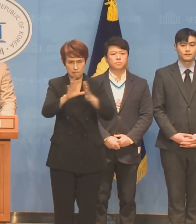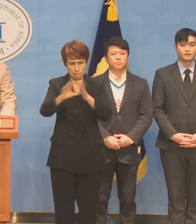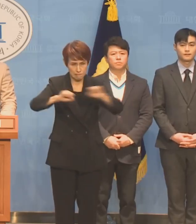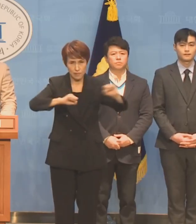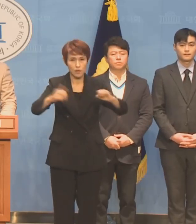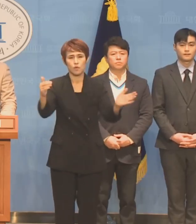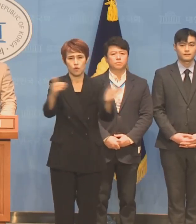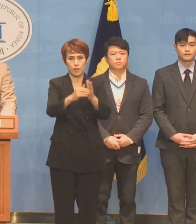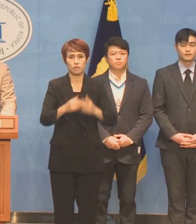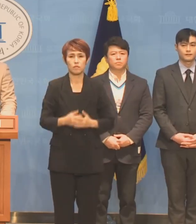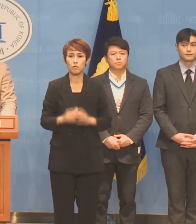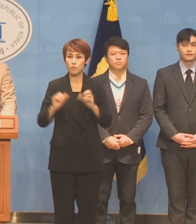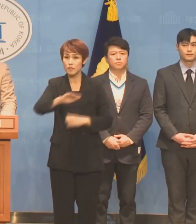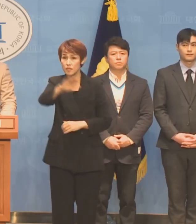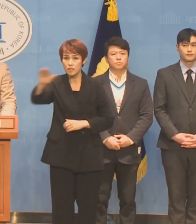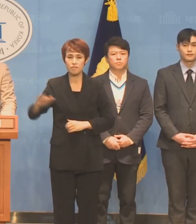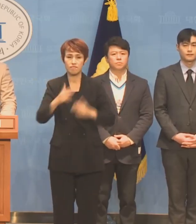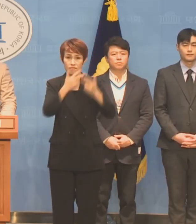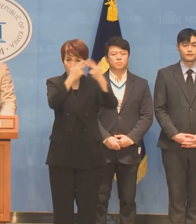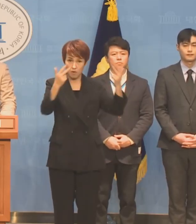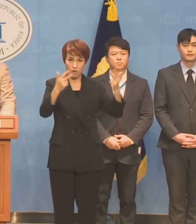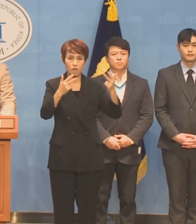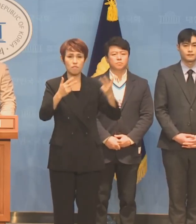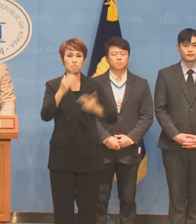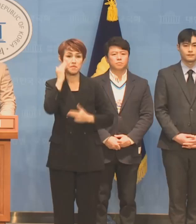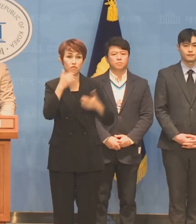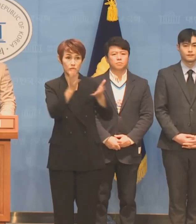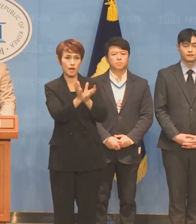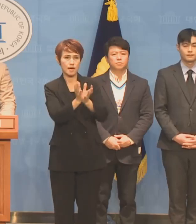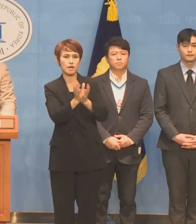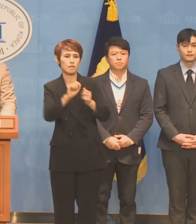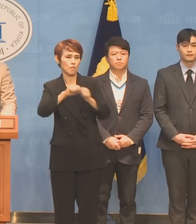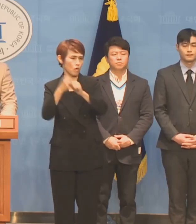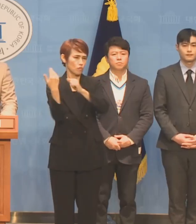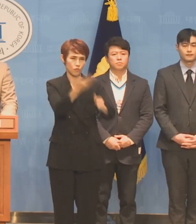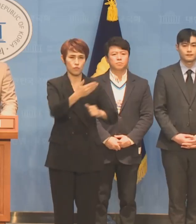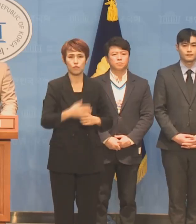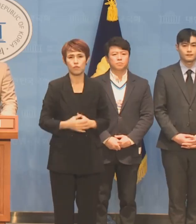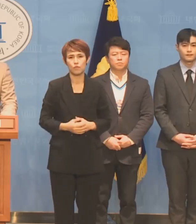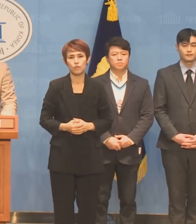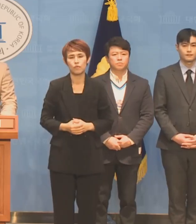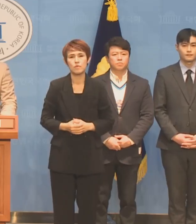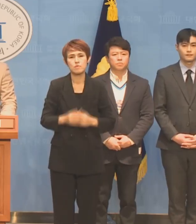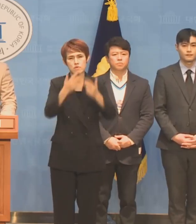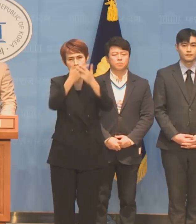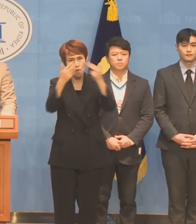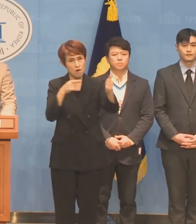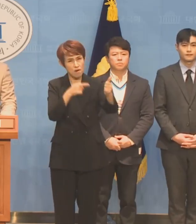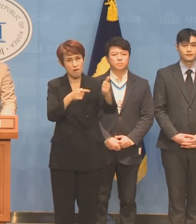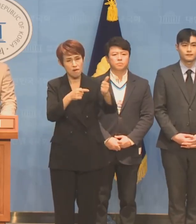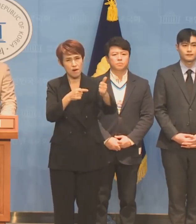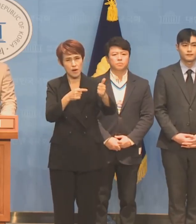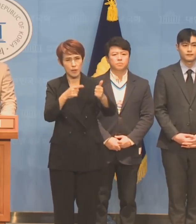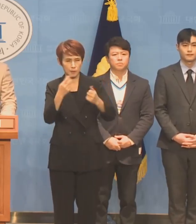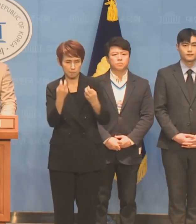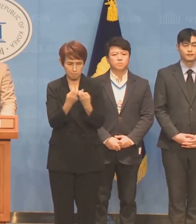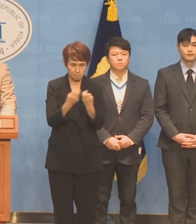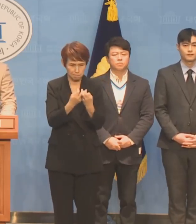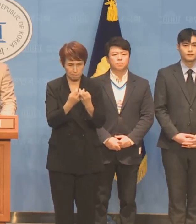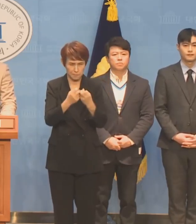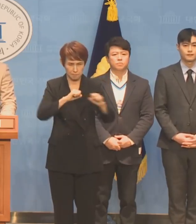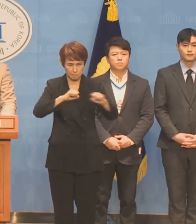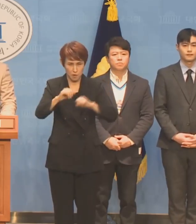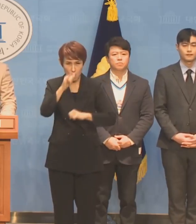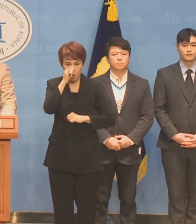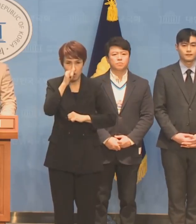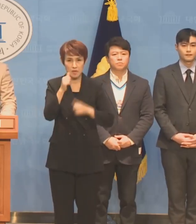국민이 이재명과 민주당을 심판할 것입니다. 끝으로 이재명은 허접한 꼼수와 잡스러운 행동으로